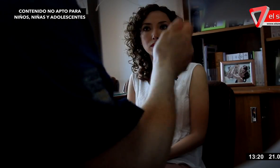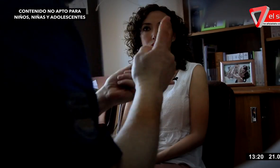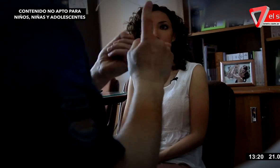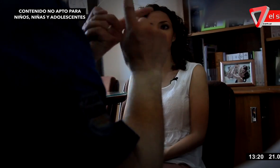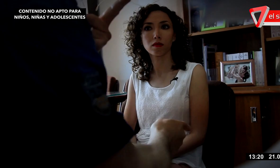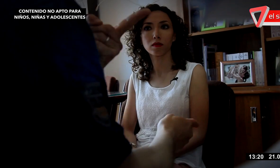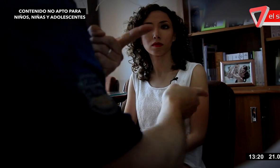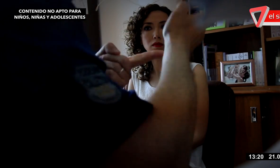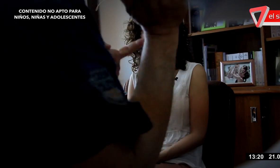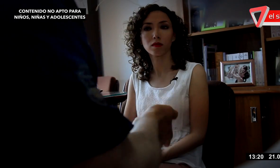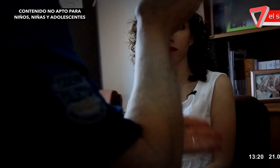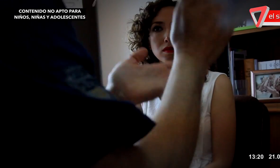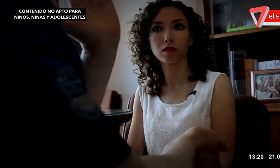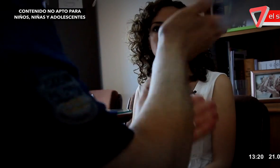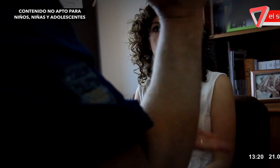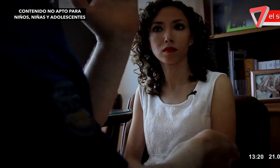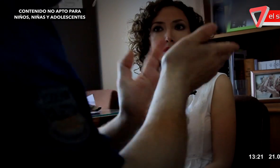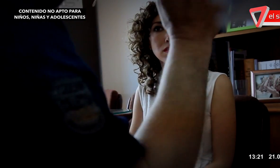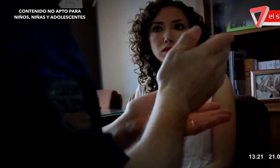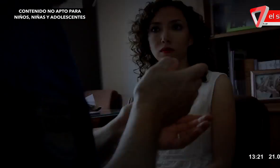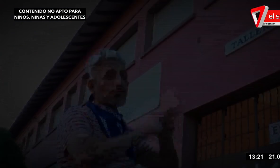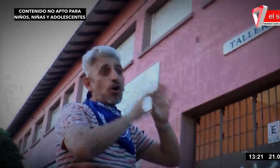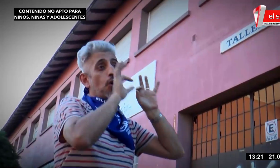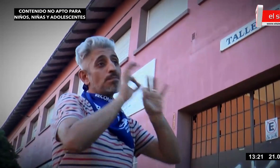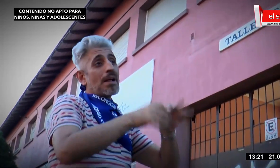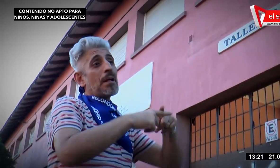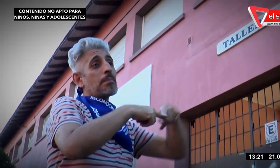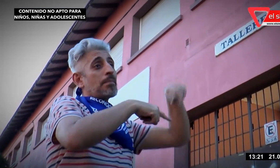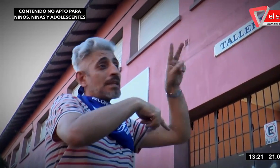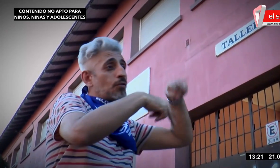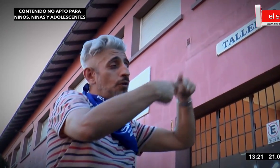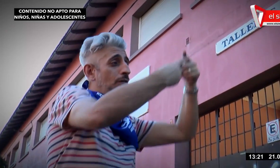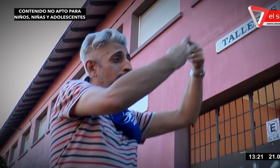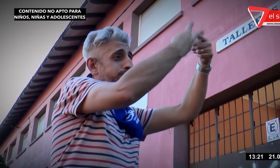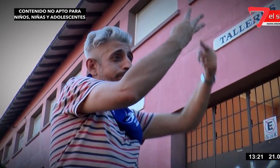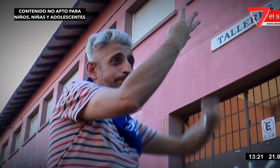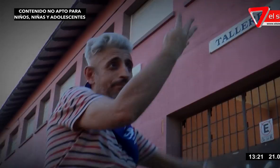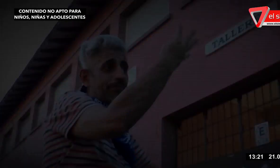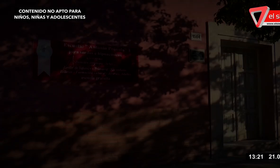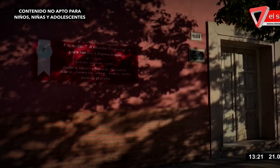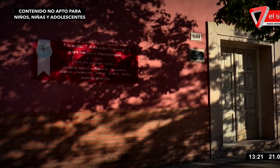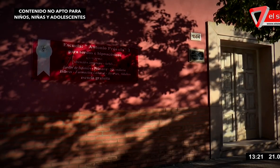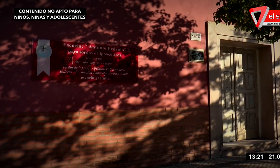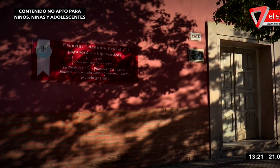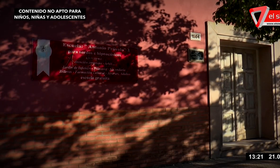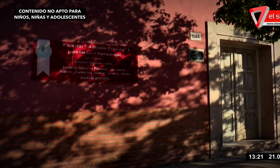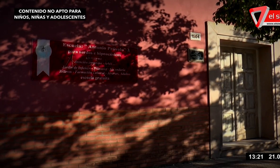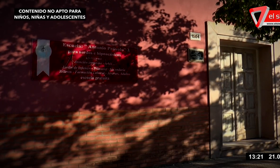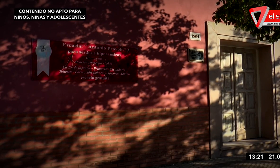El relato de las víctimas es escalofriante. Cuesta entender por qué los torturaban de manera tan cruel, maltratándolos